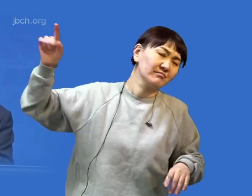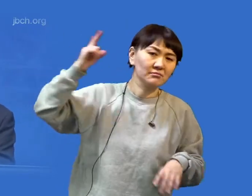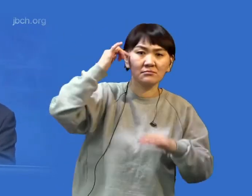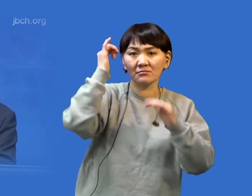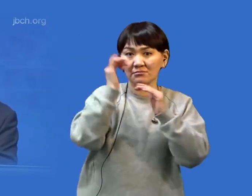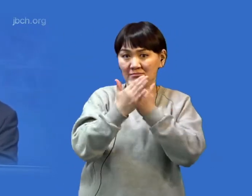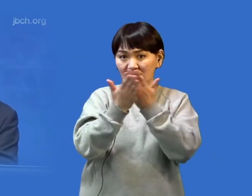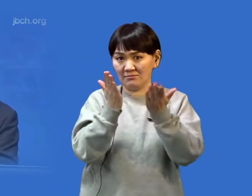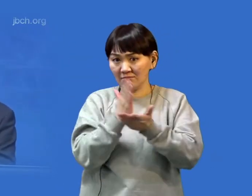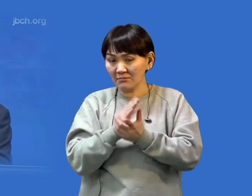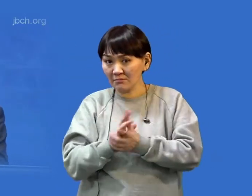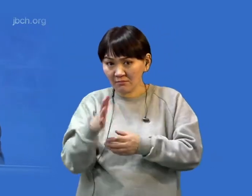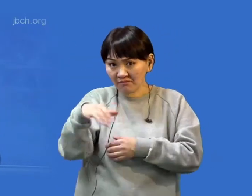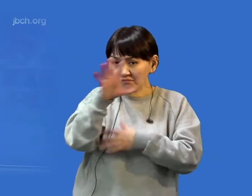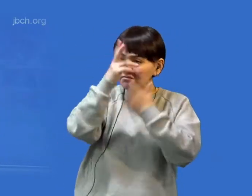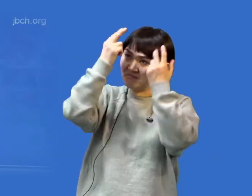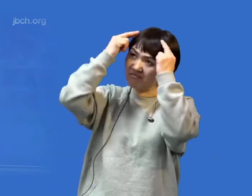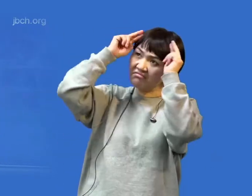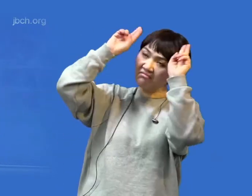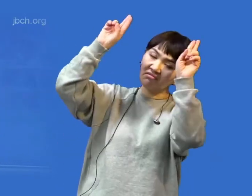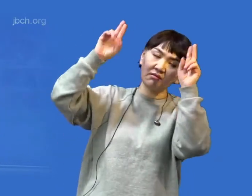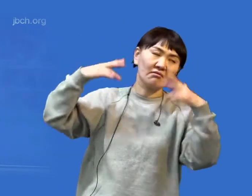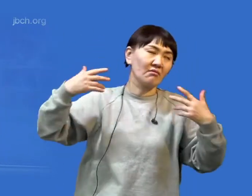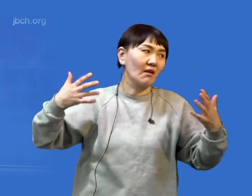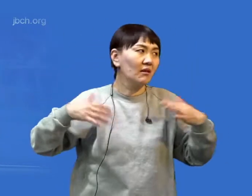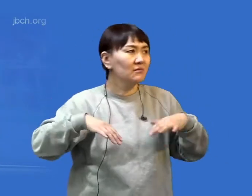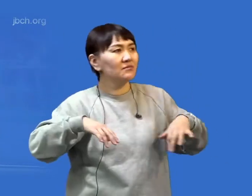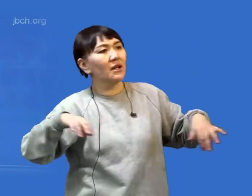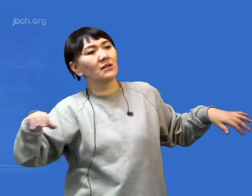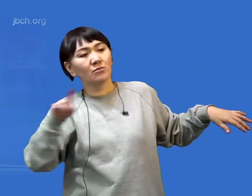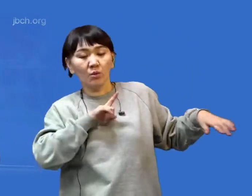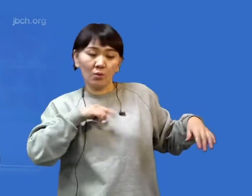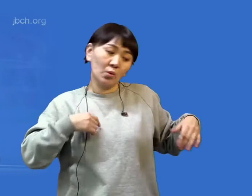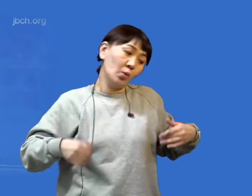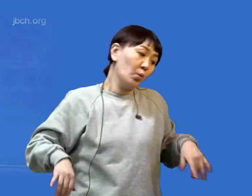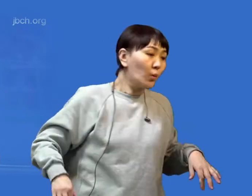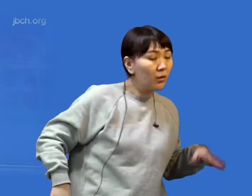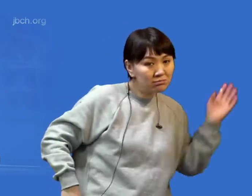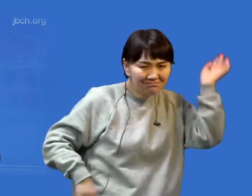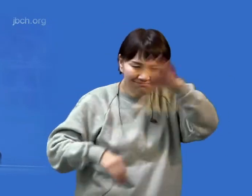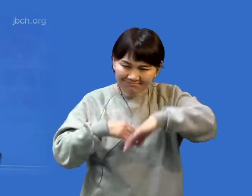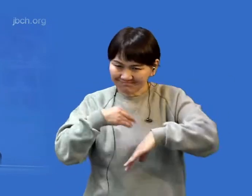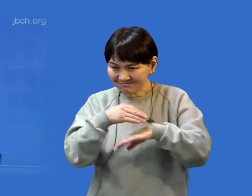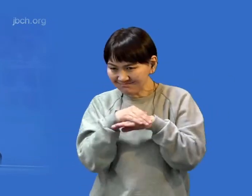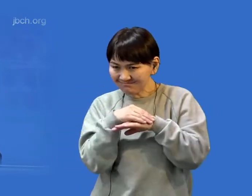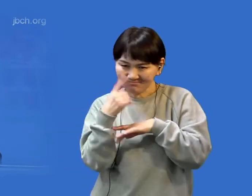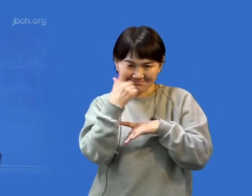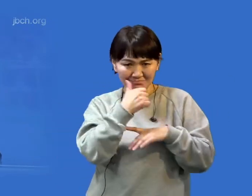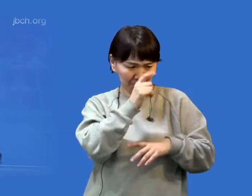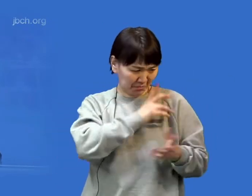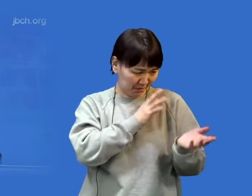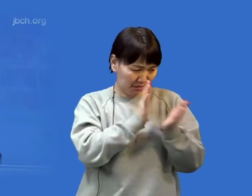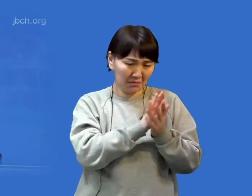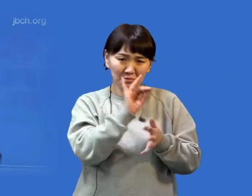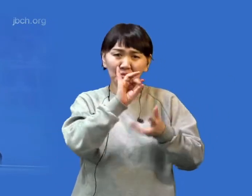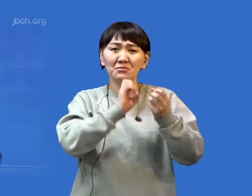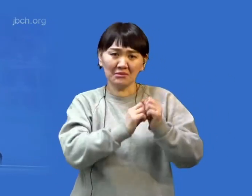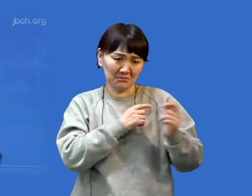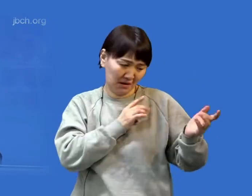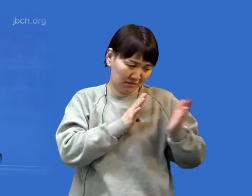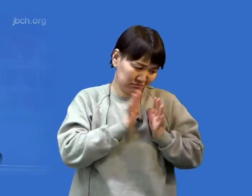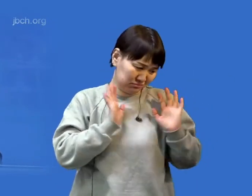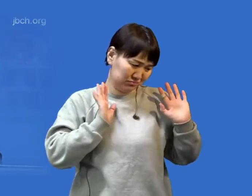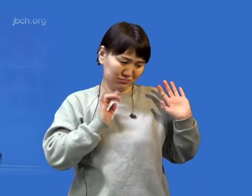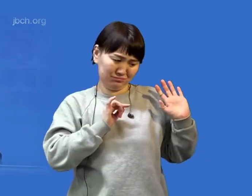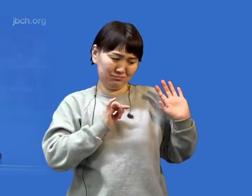Бид өхөн дуулуургүй байгаад л залхуураад л өөрийнхөө дураар амьдраад байвал бурхан биднээ дамжуулан юу хийх юм бэ? Юу